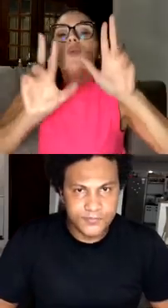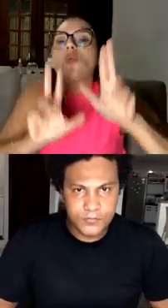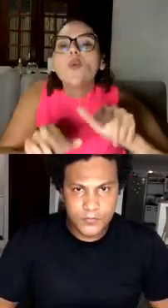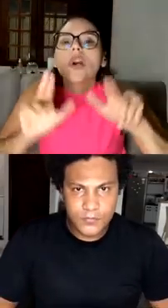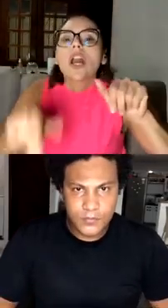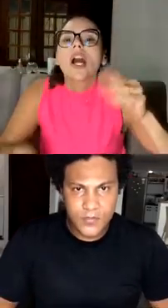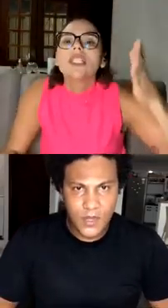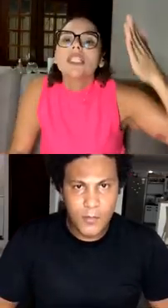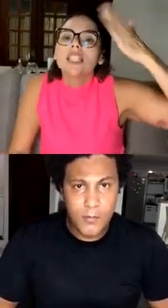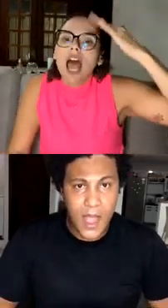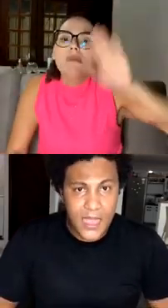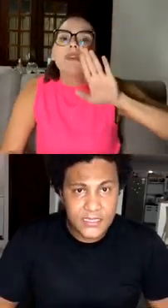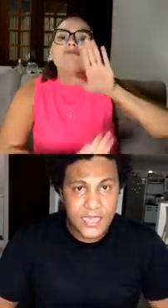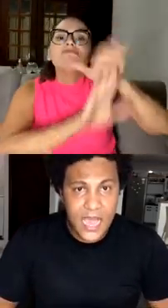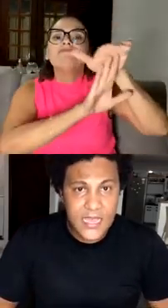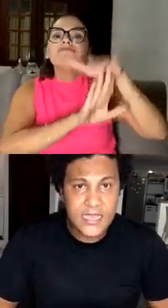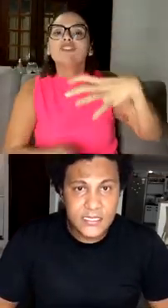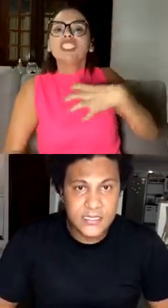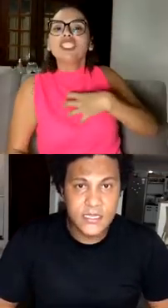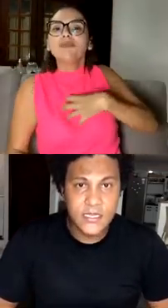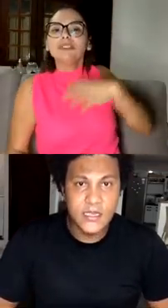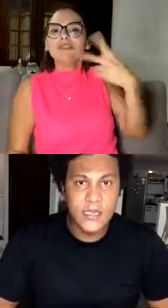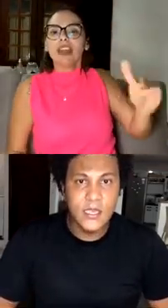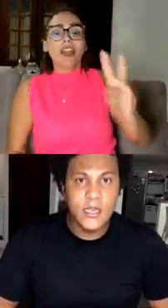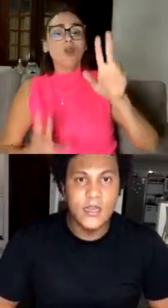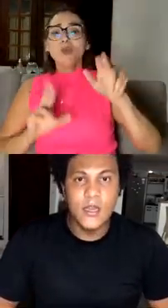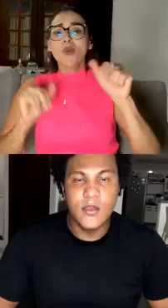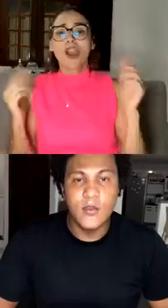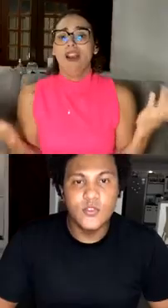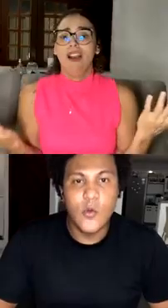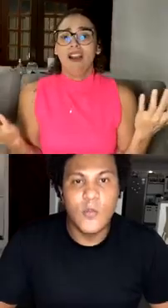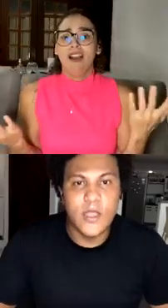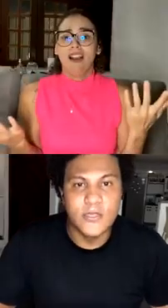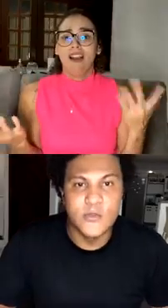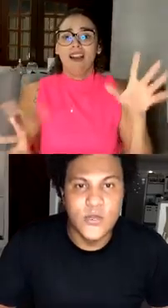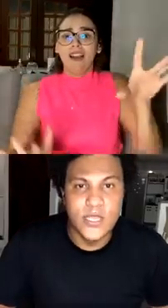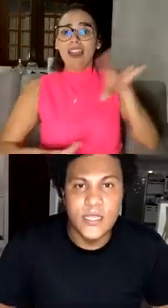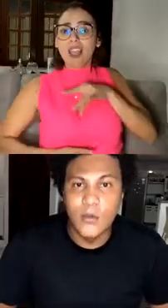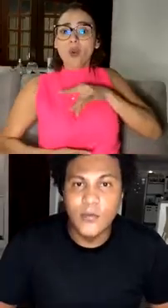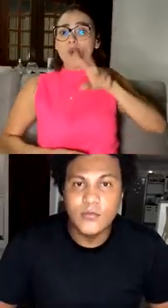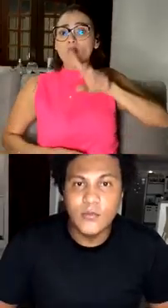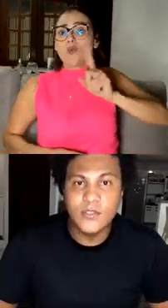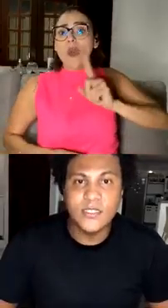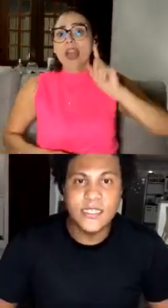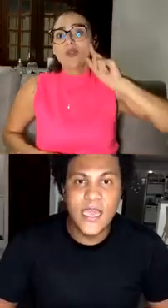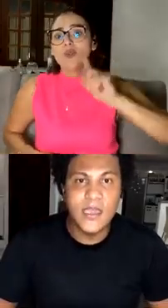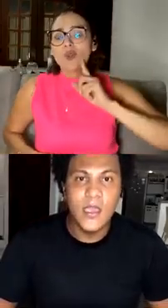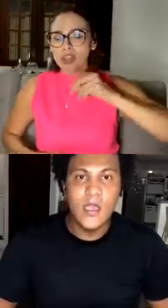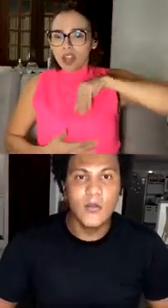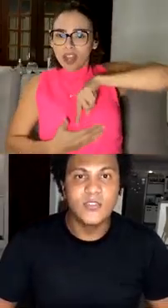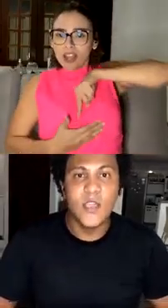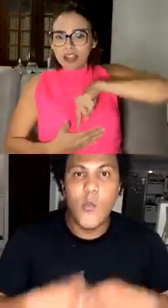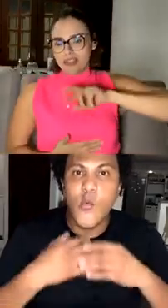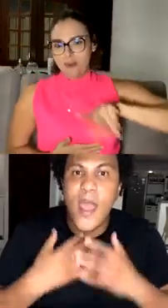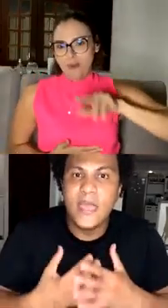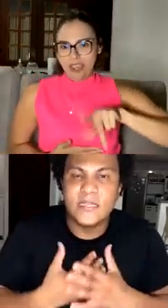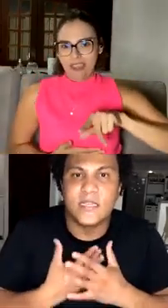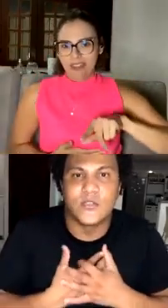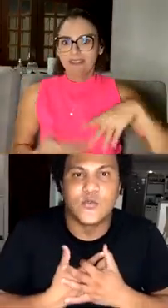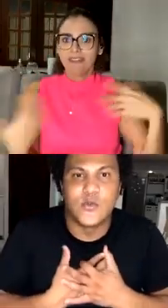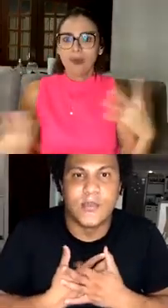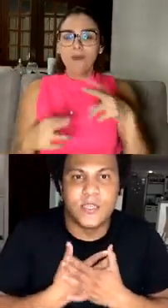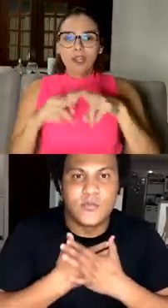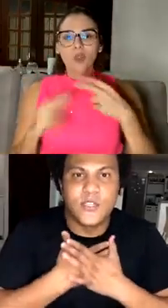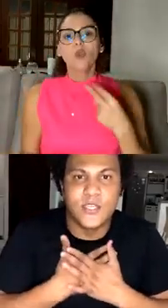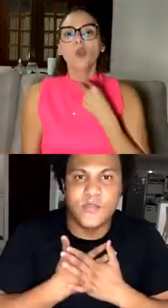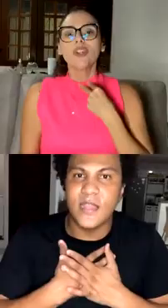demais. Mas, ainda assim, eu não sou mulher surda, então eu não sei como é ser